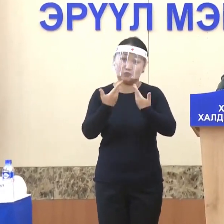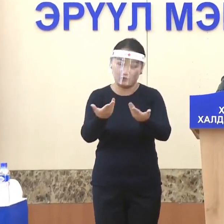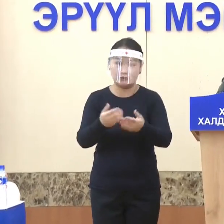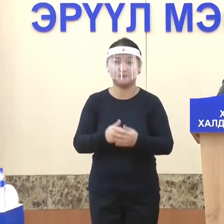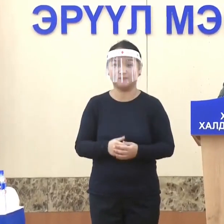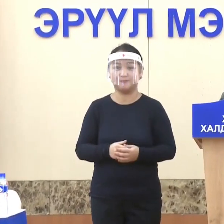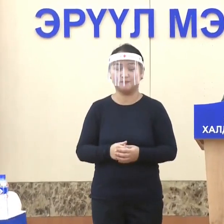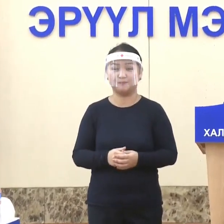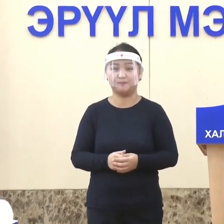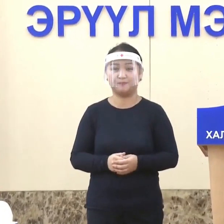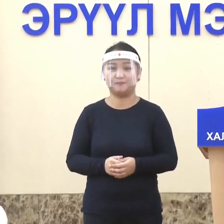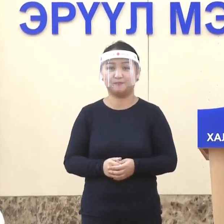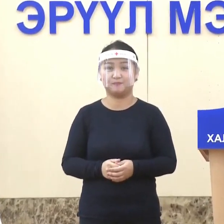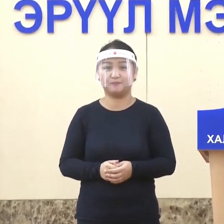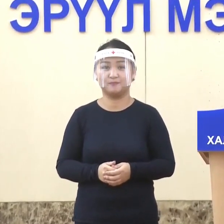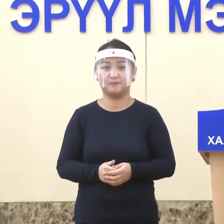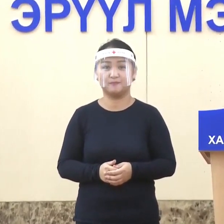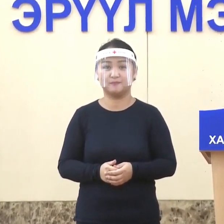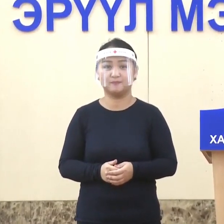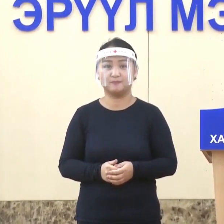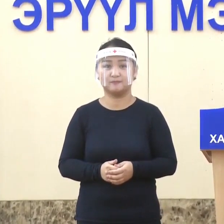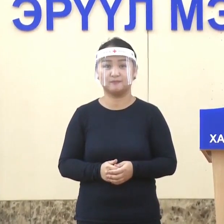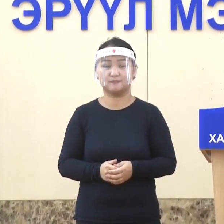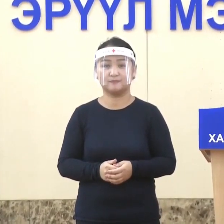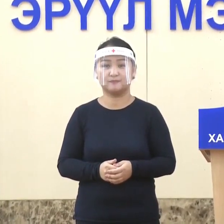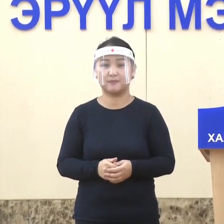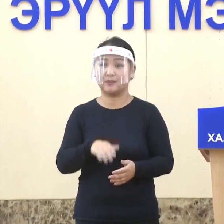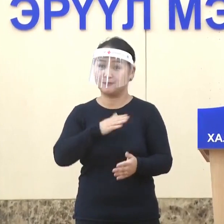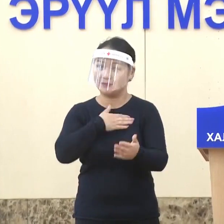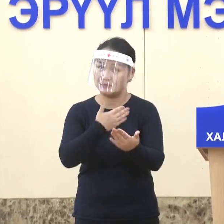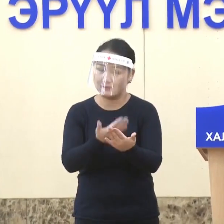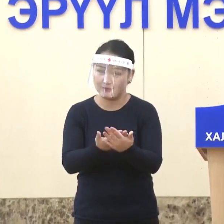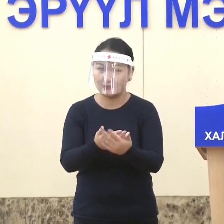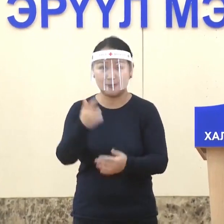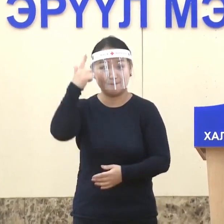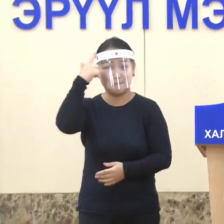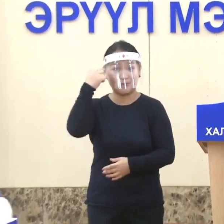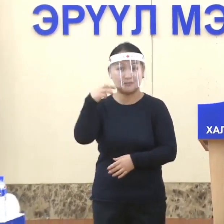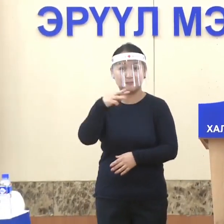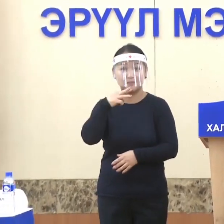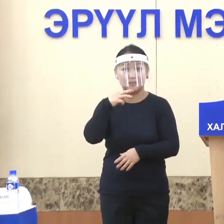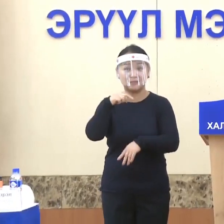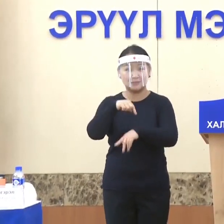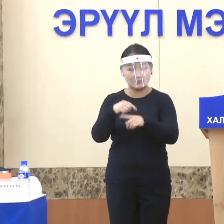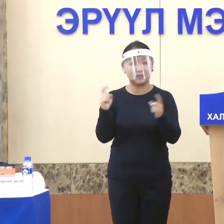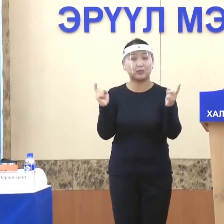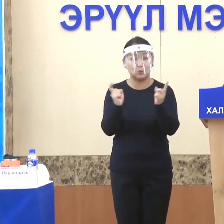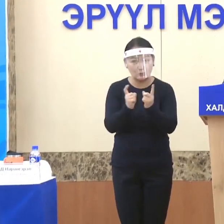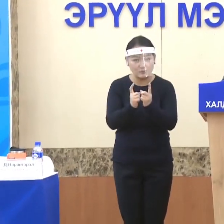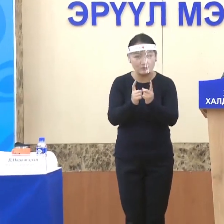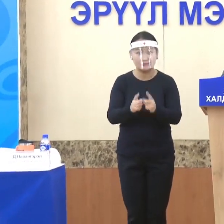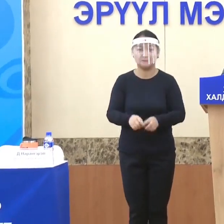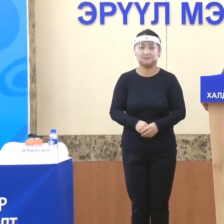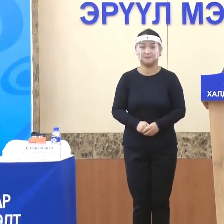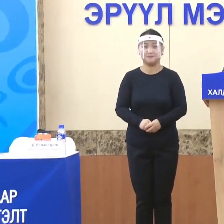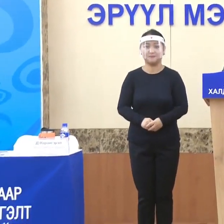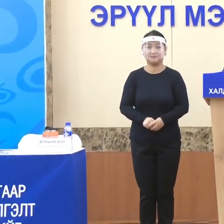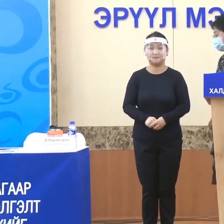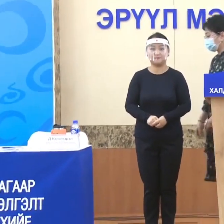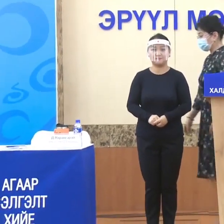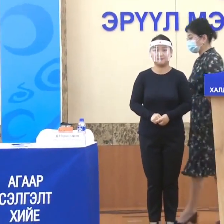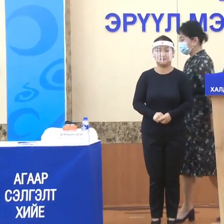байгаа. За баярлалаа. Маргаашийнхаа ээлжид мэдээллийн цагаар ирмэ уулзъя.